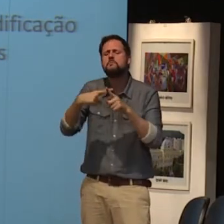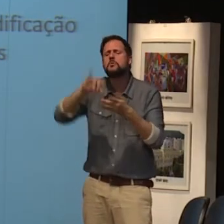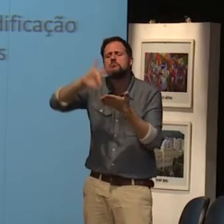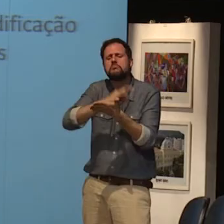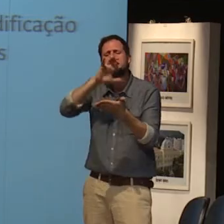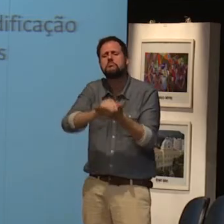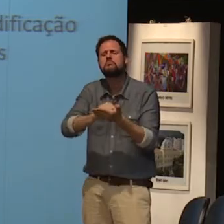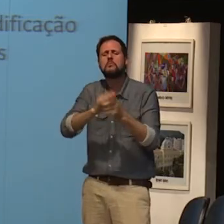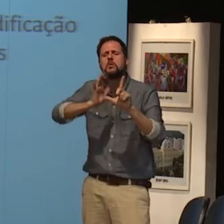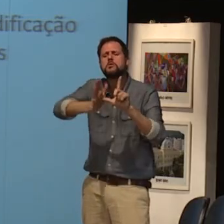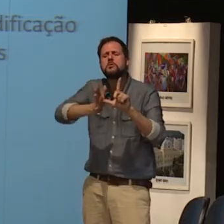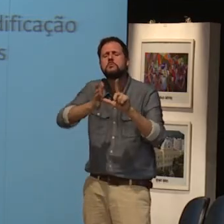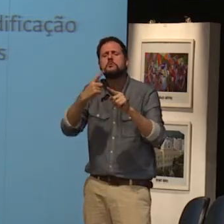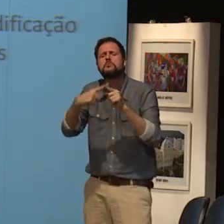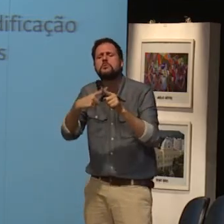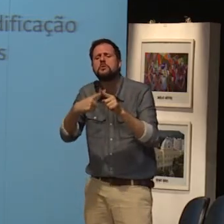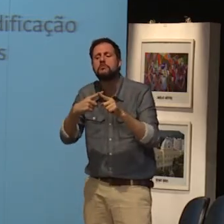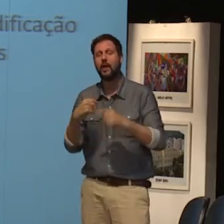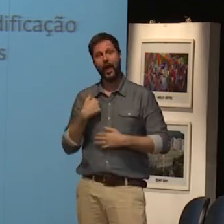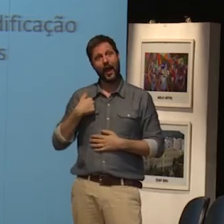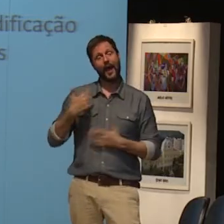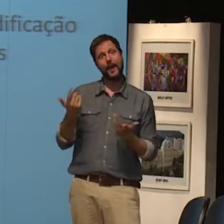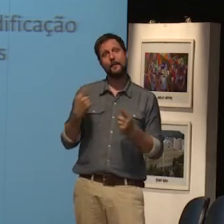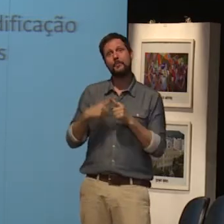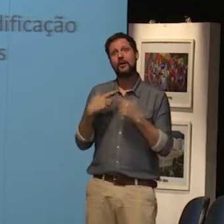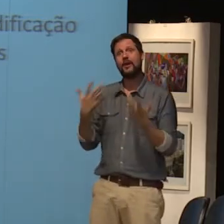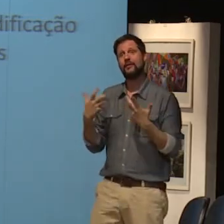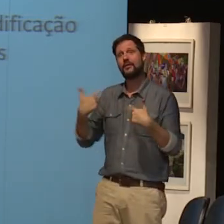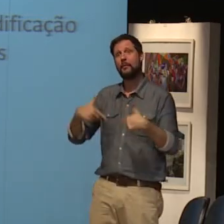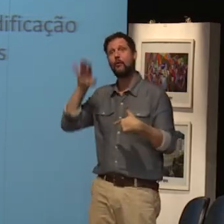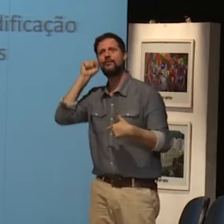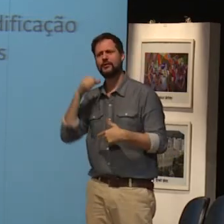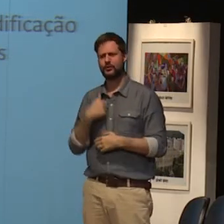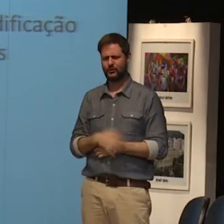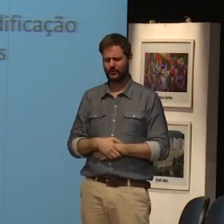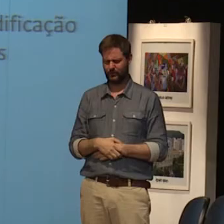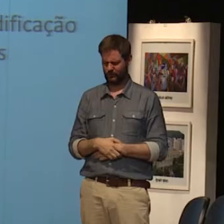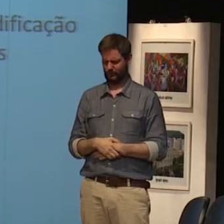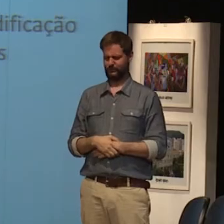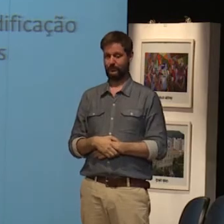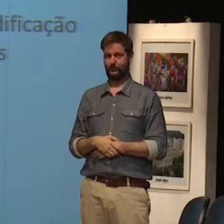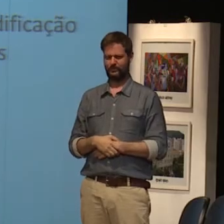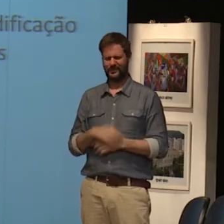tenho alguns embates. Por exemplo, o ouvinte vai se inscreve no Letras Libras. Porque eu quero trabalhar com ouvintes? Como